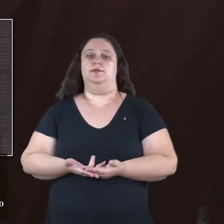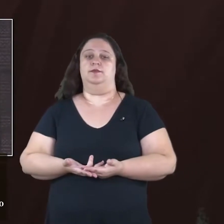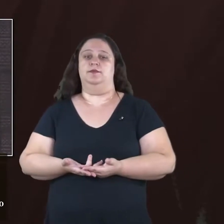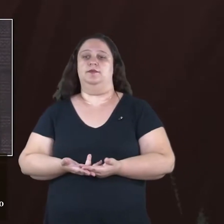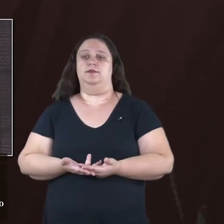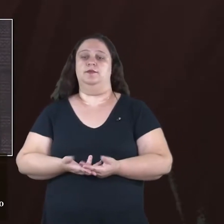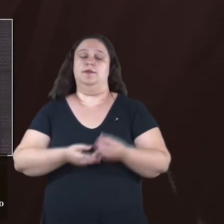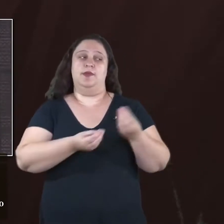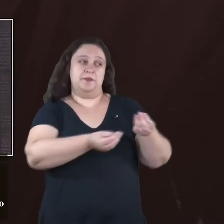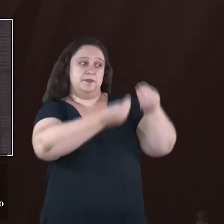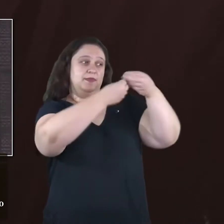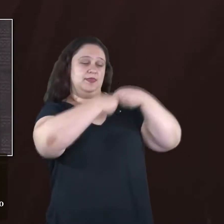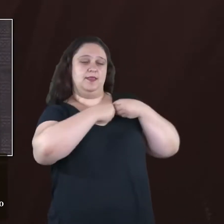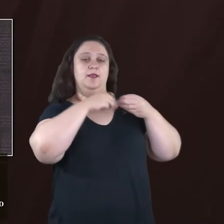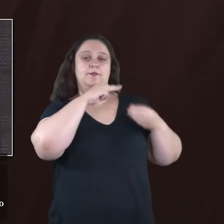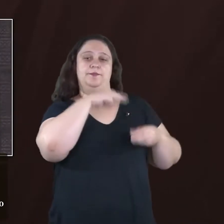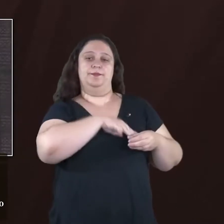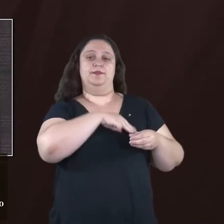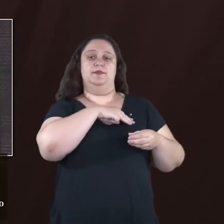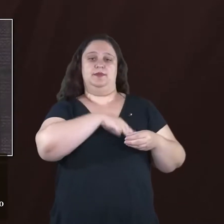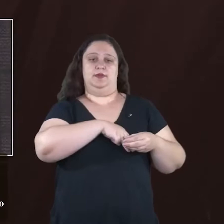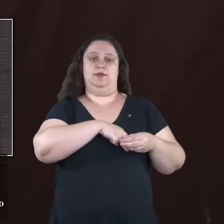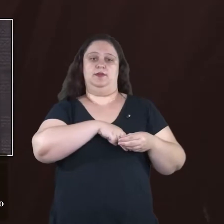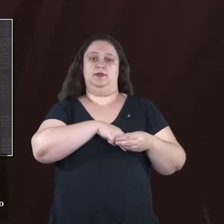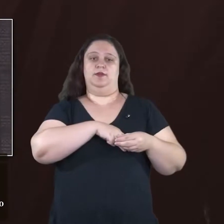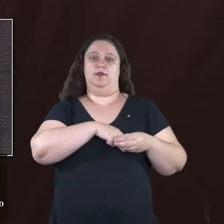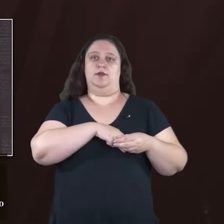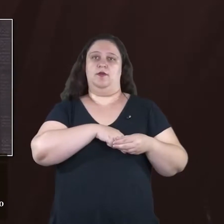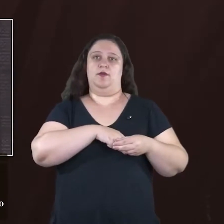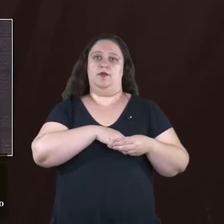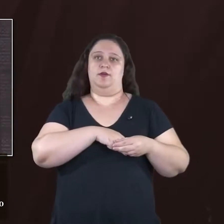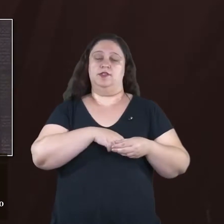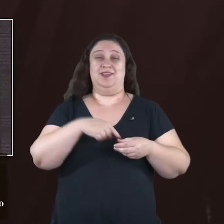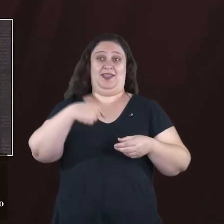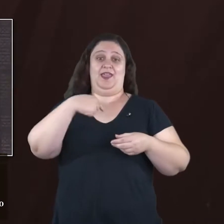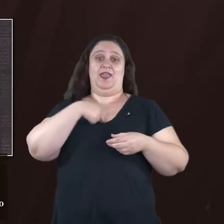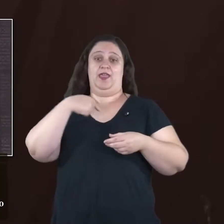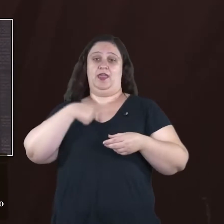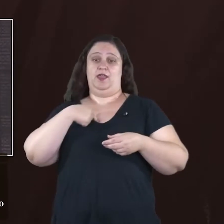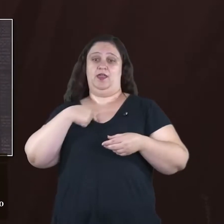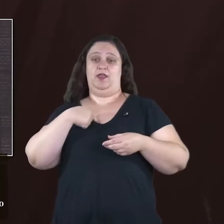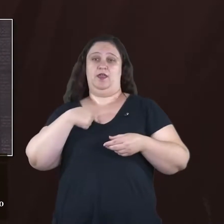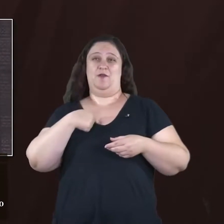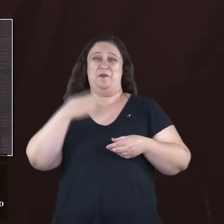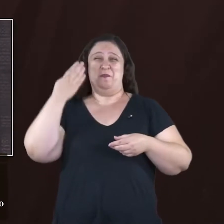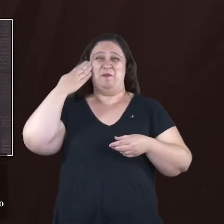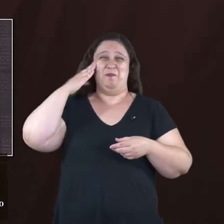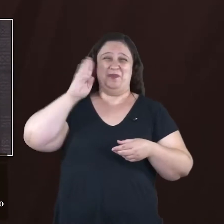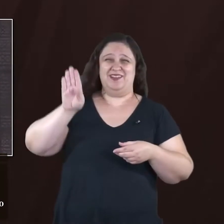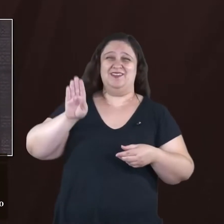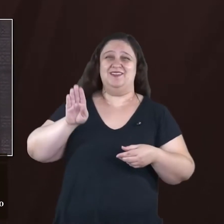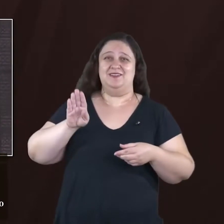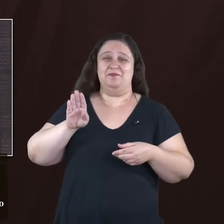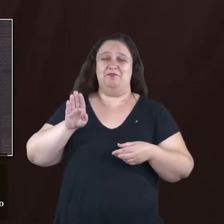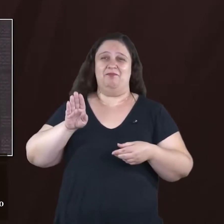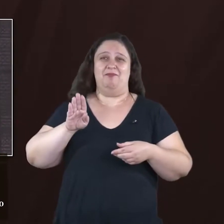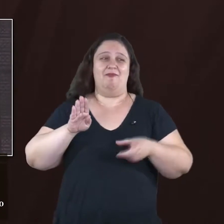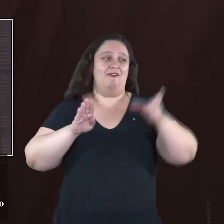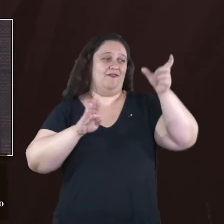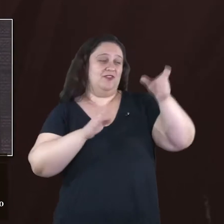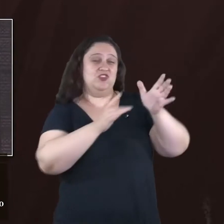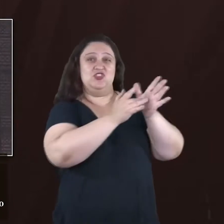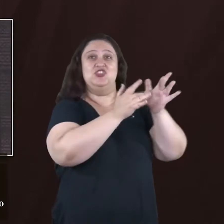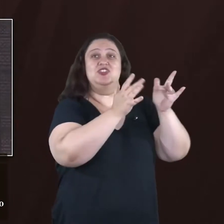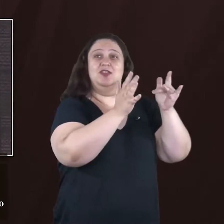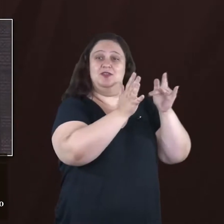foi concedida misericórdia, para que em mim o principal evidenciasse Jesus Cristo,